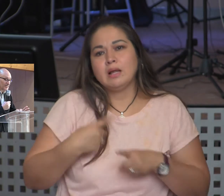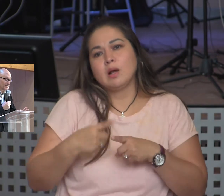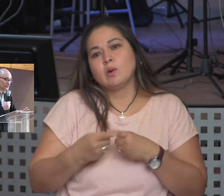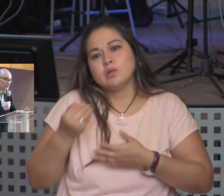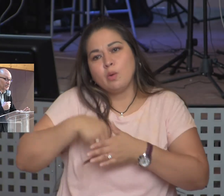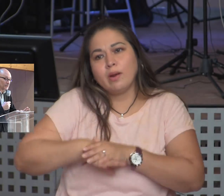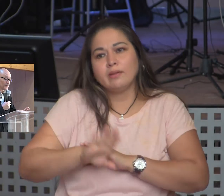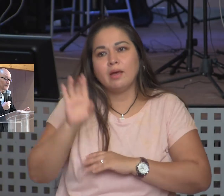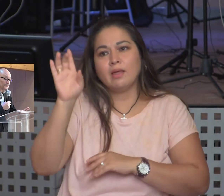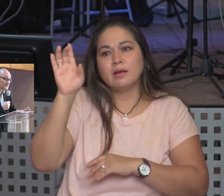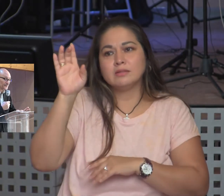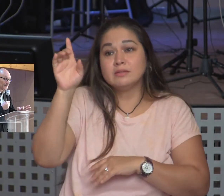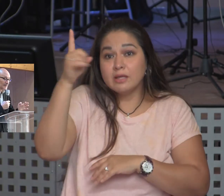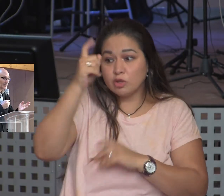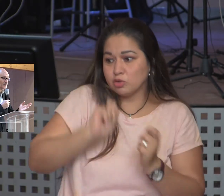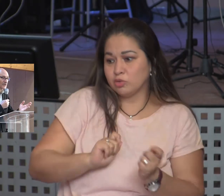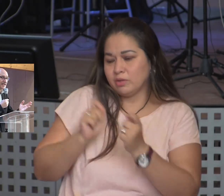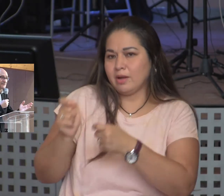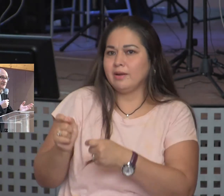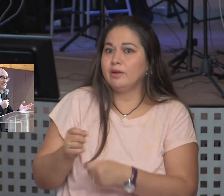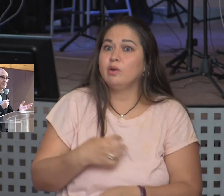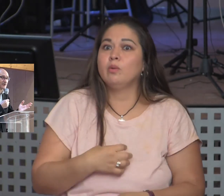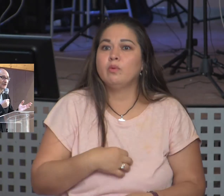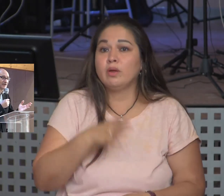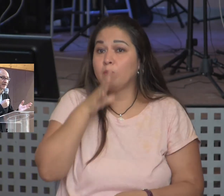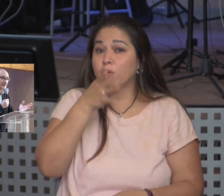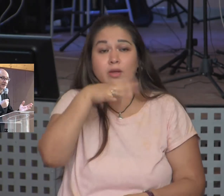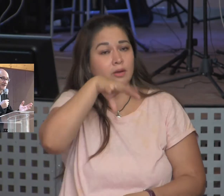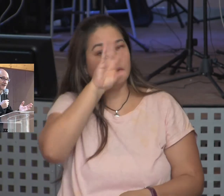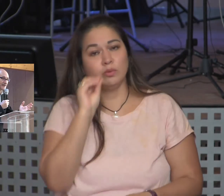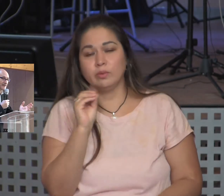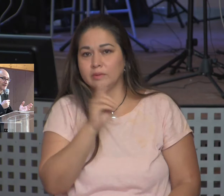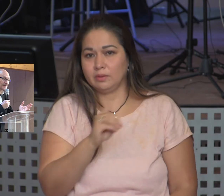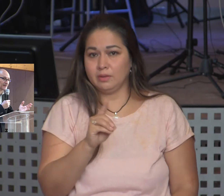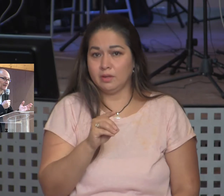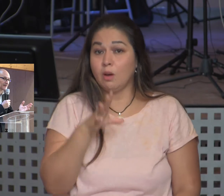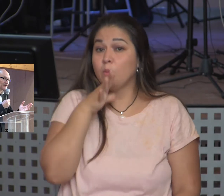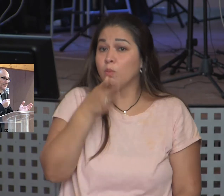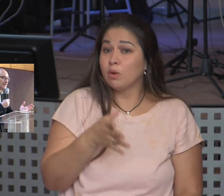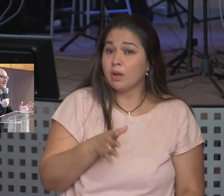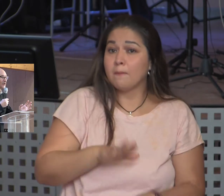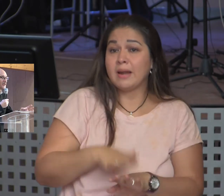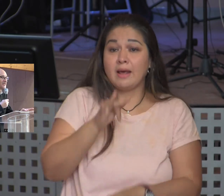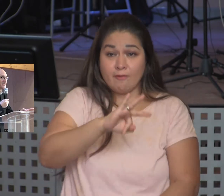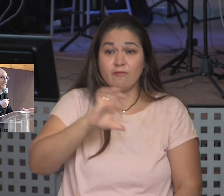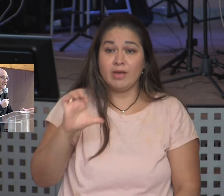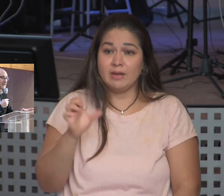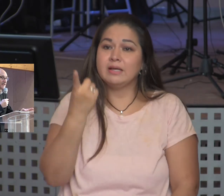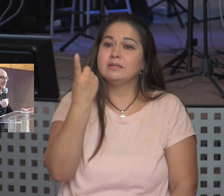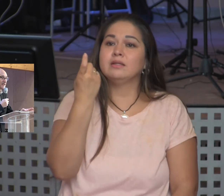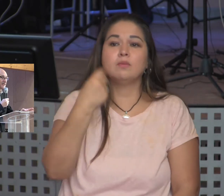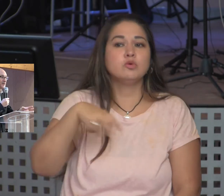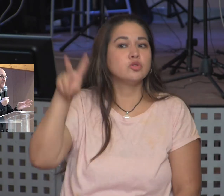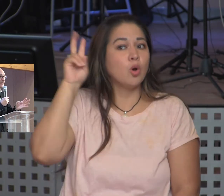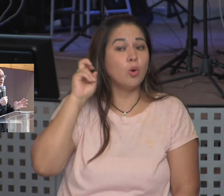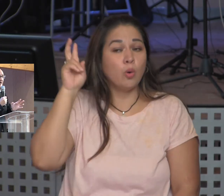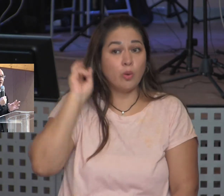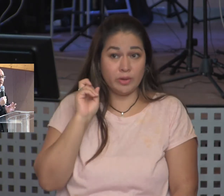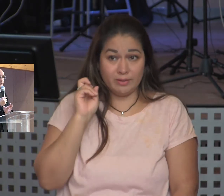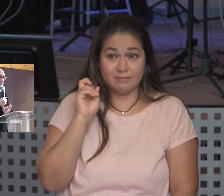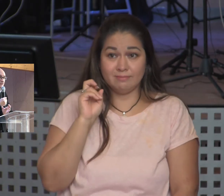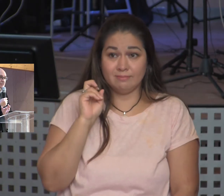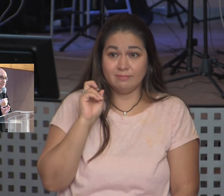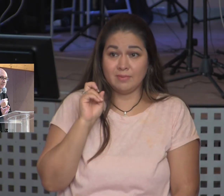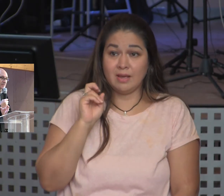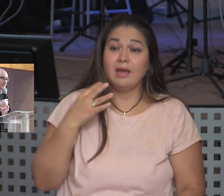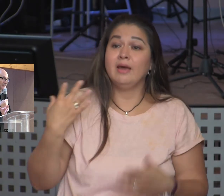¿Por qué sé todo esto? Porque la fe viene por el oír. Y el oír viene por la palabra